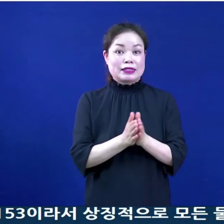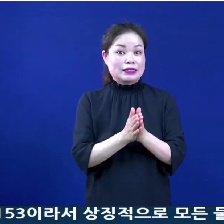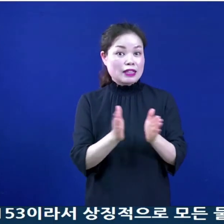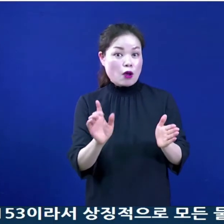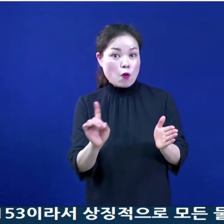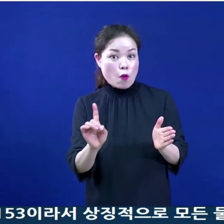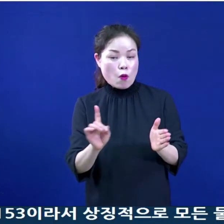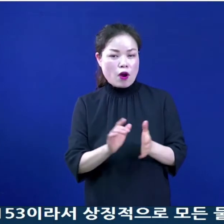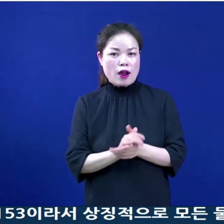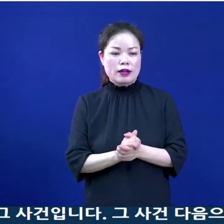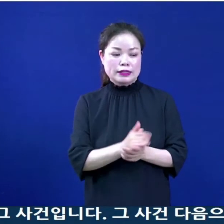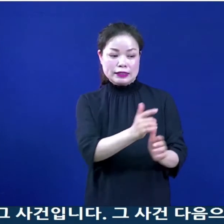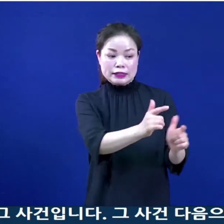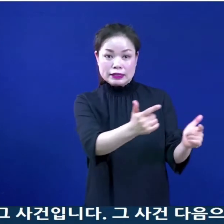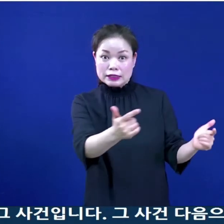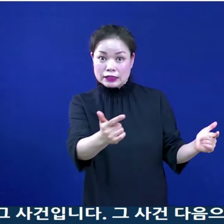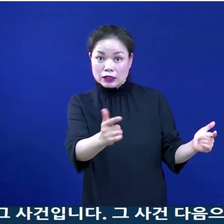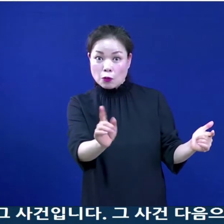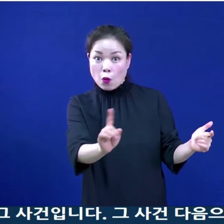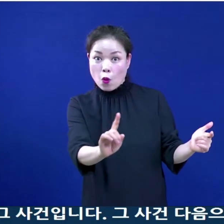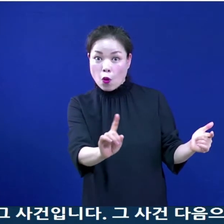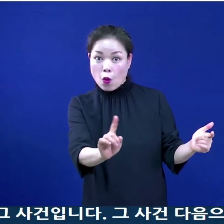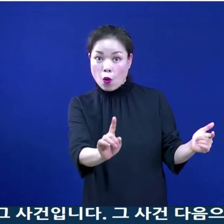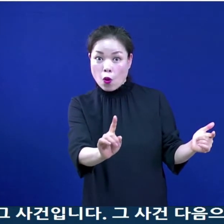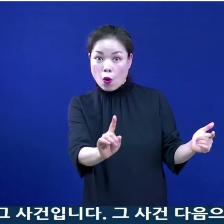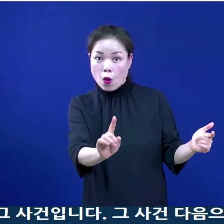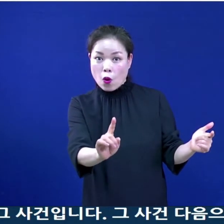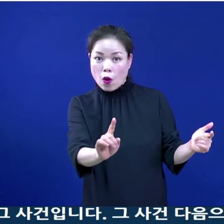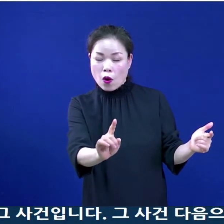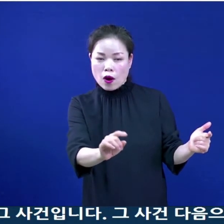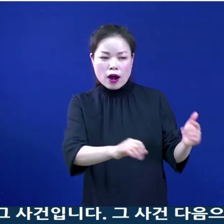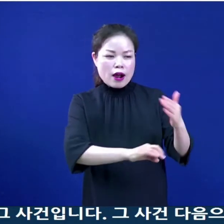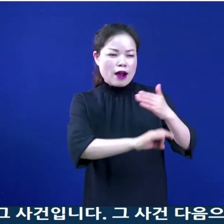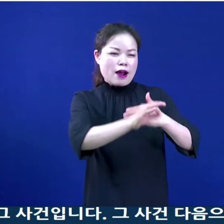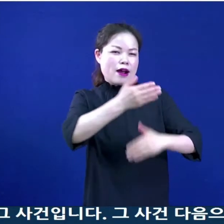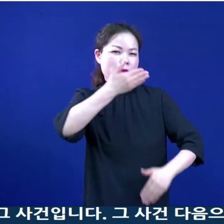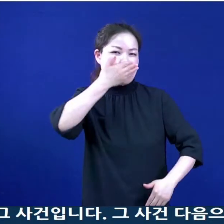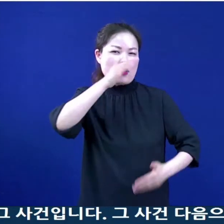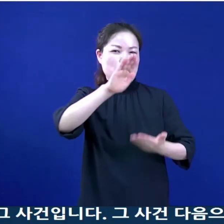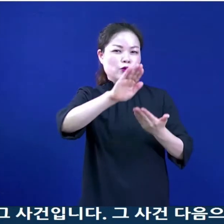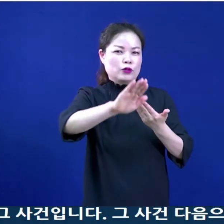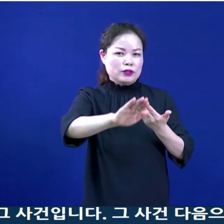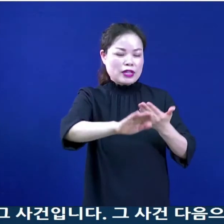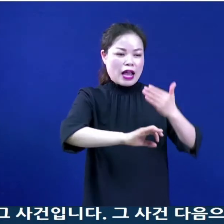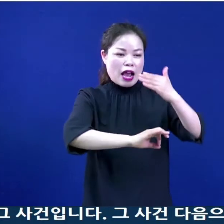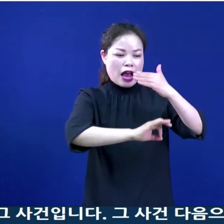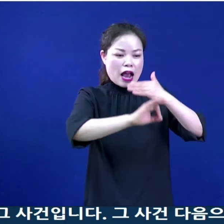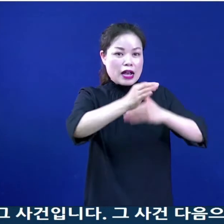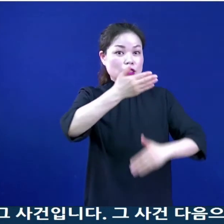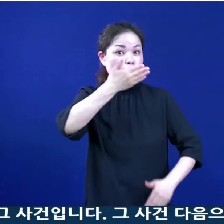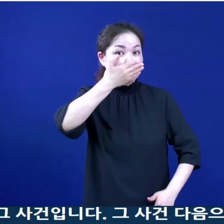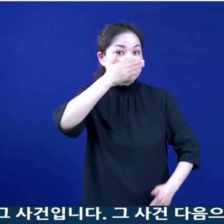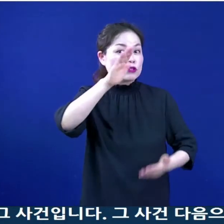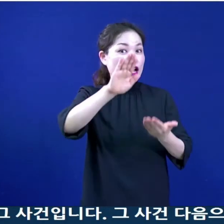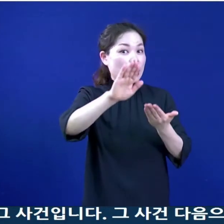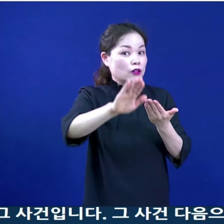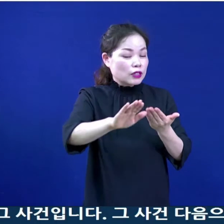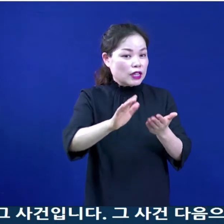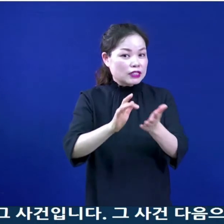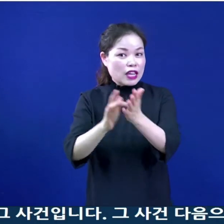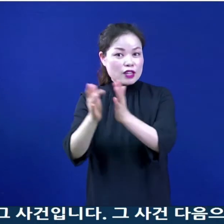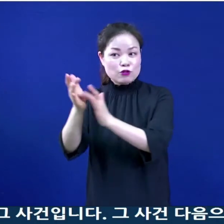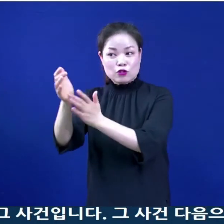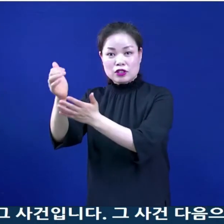되죠. 그들이 무엇한 후에? 조반을 먹은 후에, 아침 식사 후에